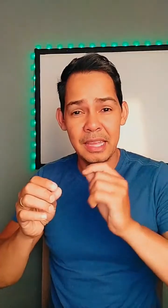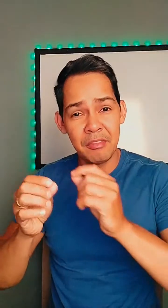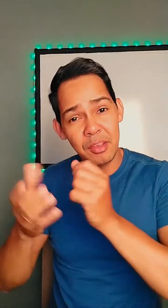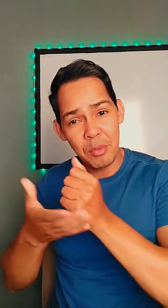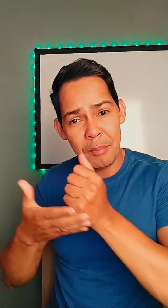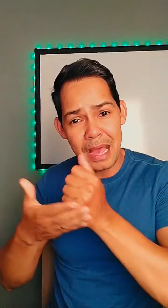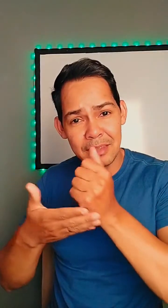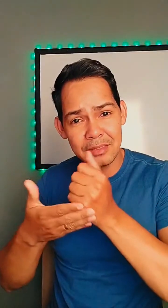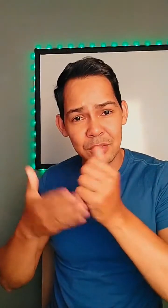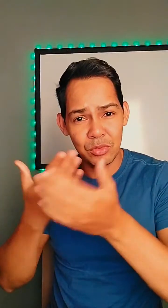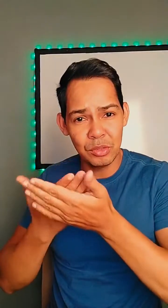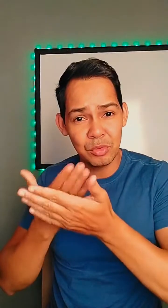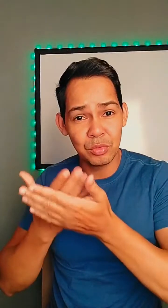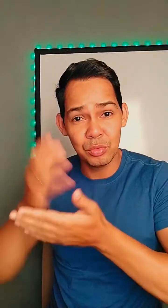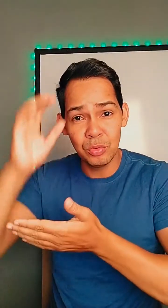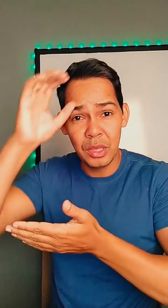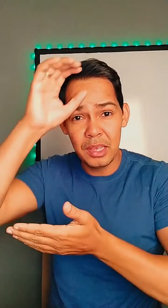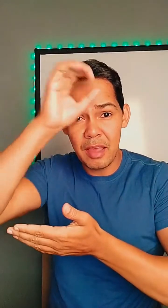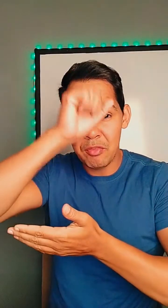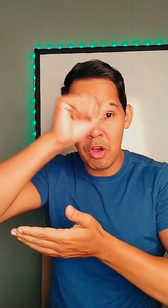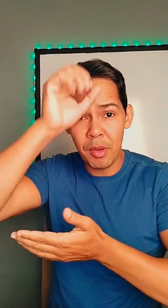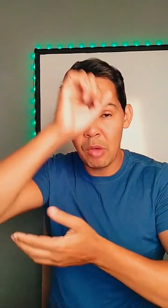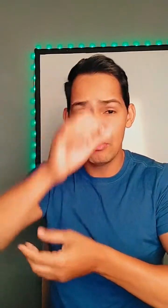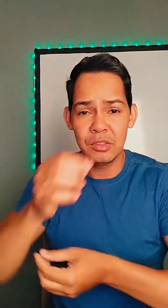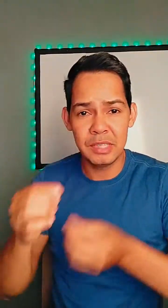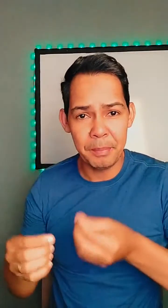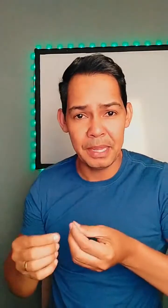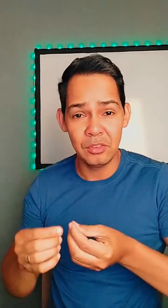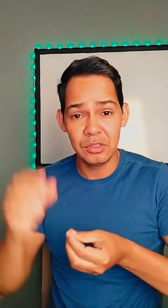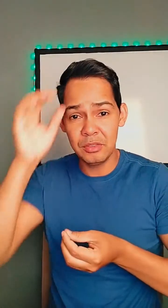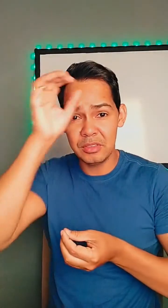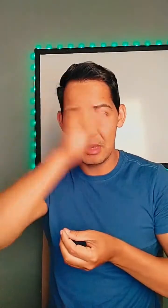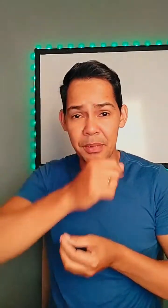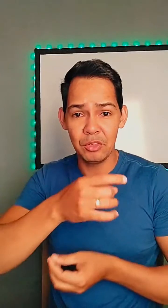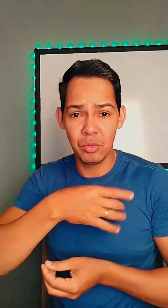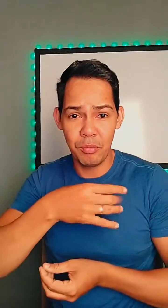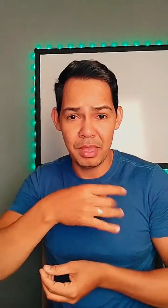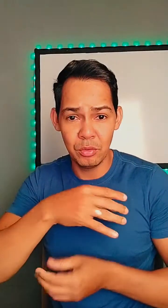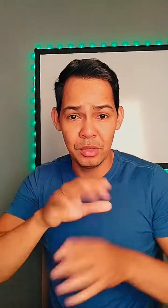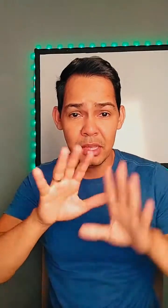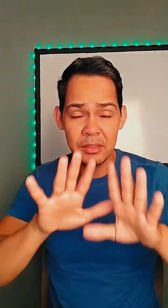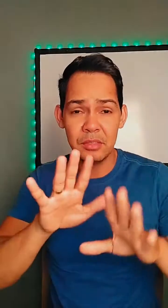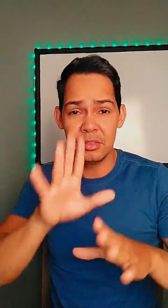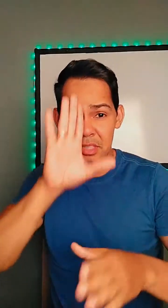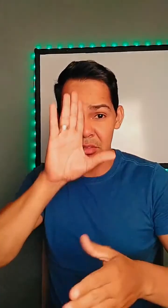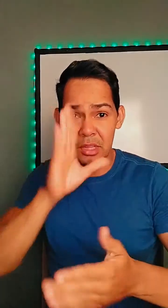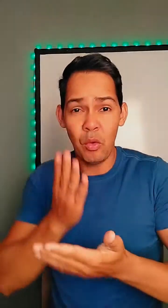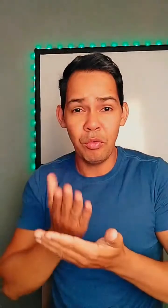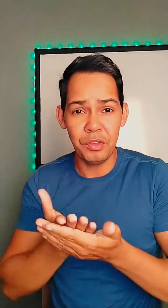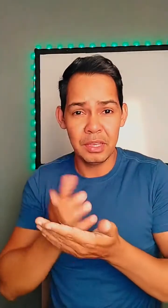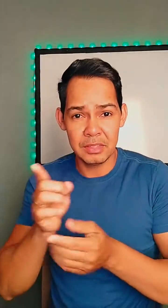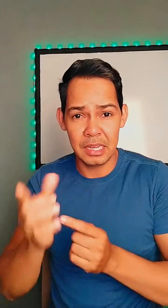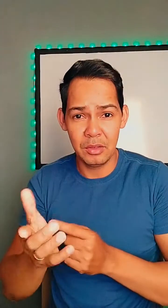ver com a base do seu estudo e da forma como você aprende. Se você aprende com medo, se você não tem confiança naquilo que